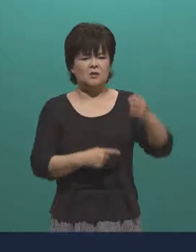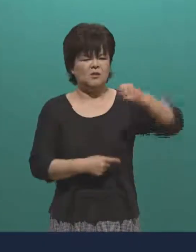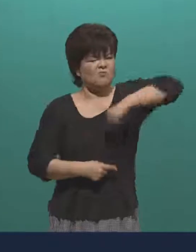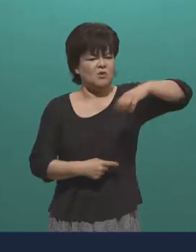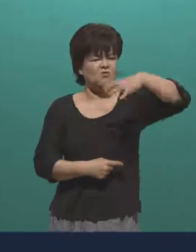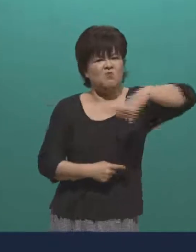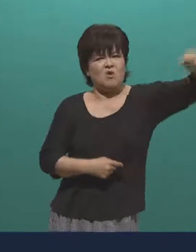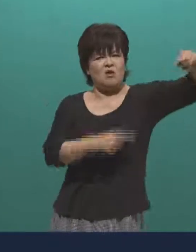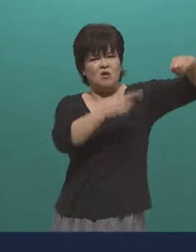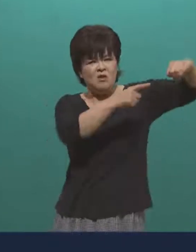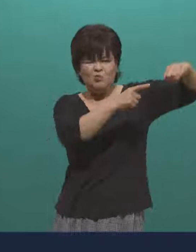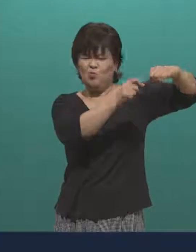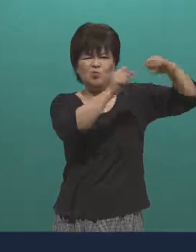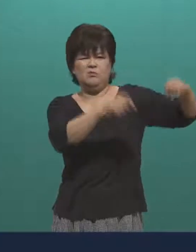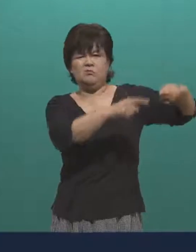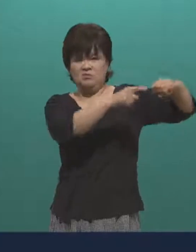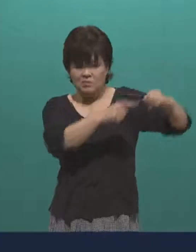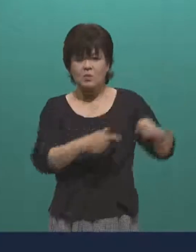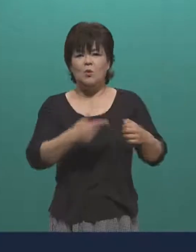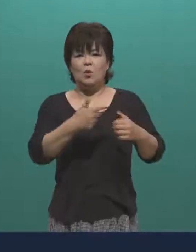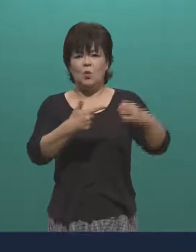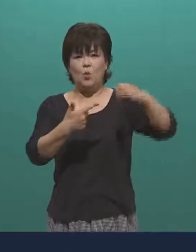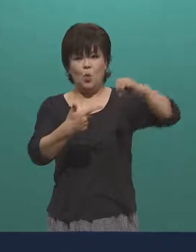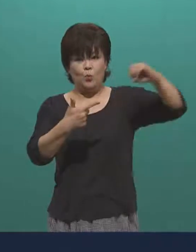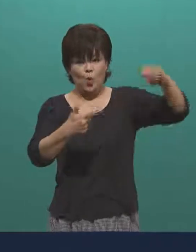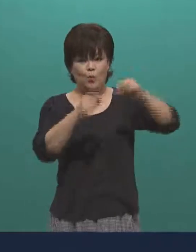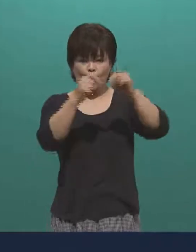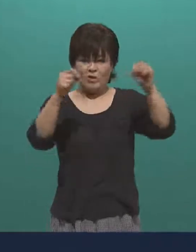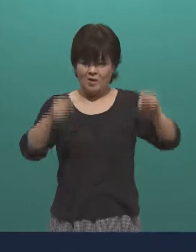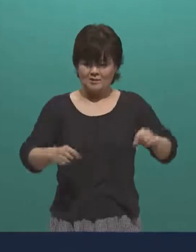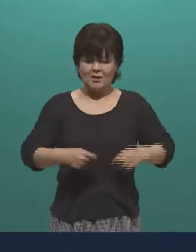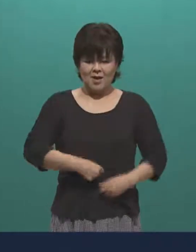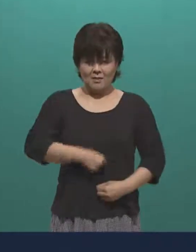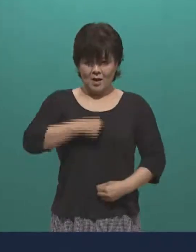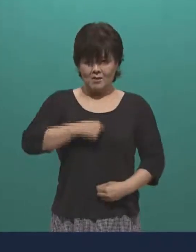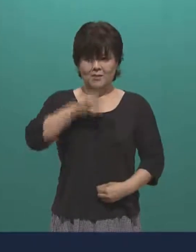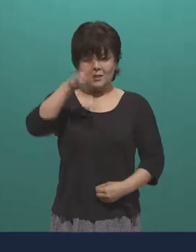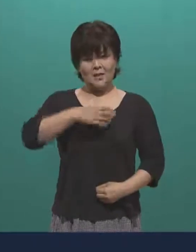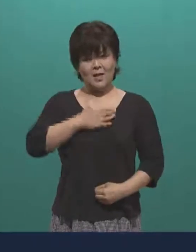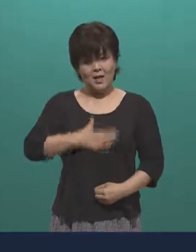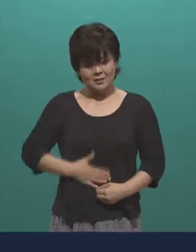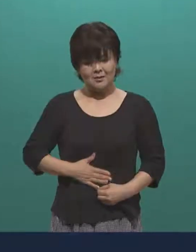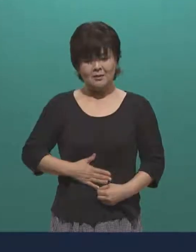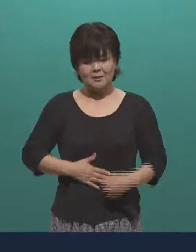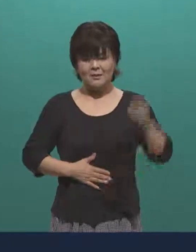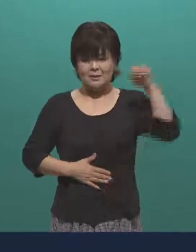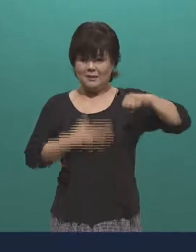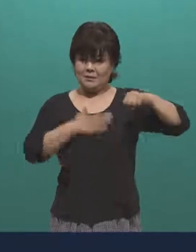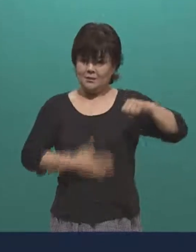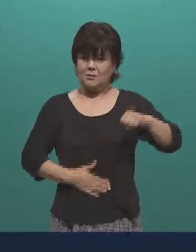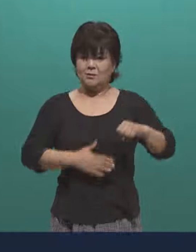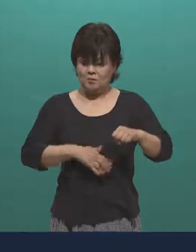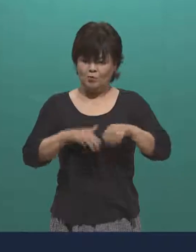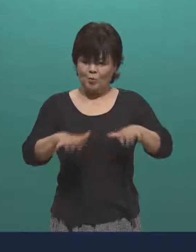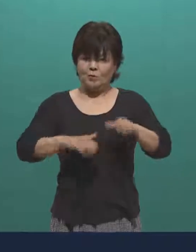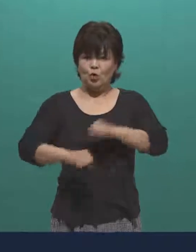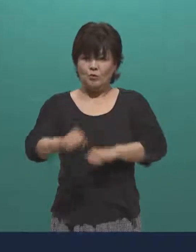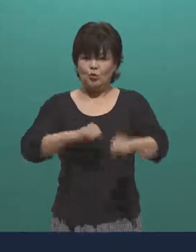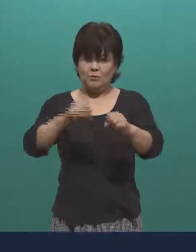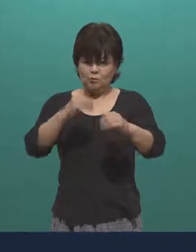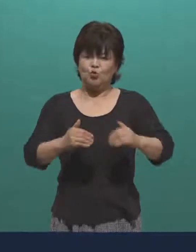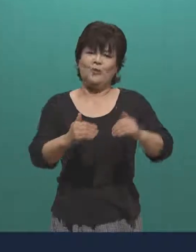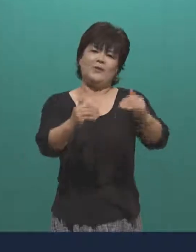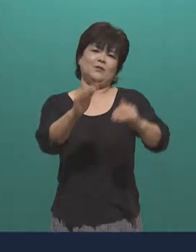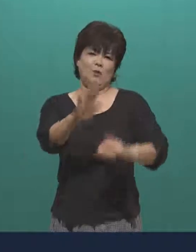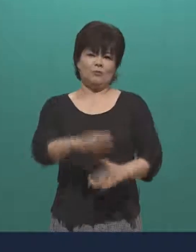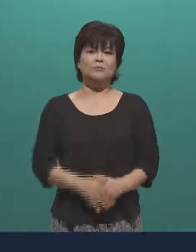ロシアによる不法占拠が続く北方領土問題の正しい理解と認識を広める取り組みを進